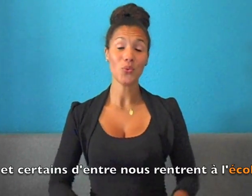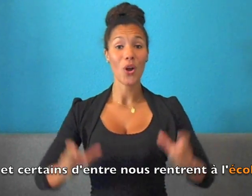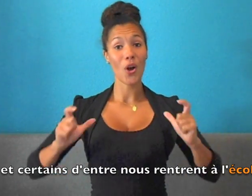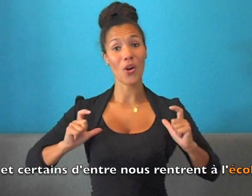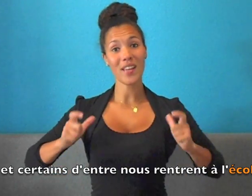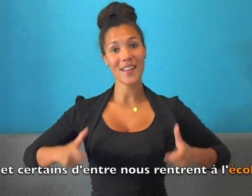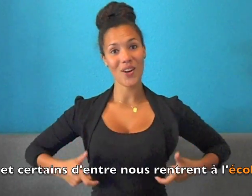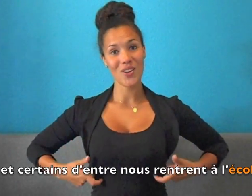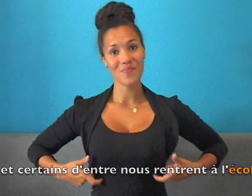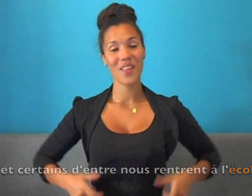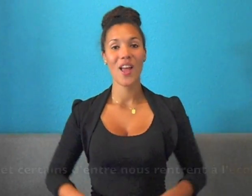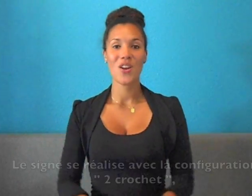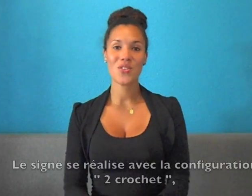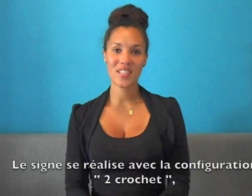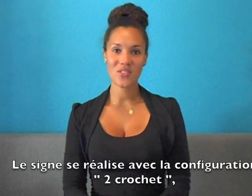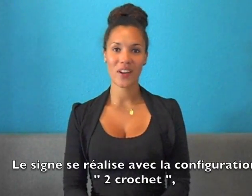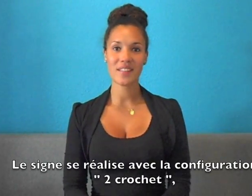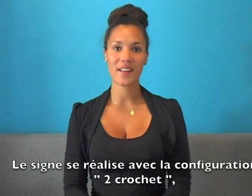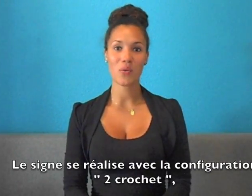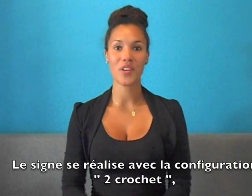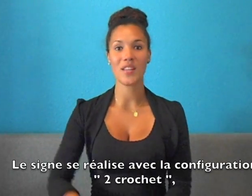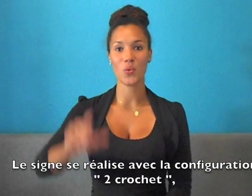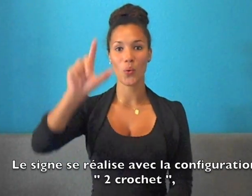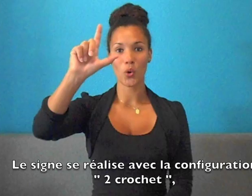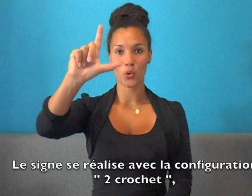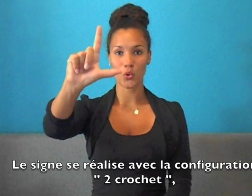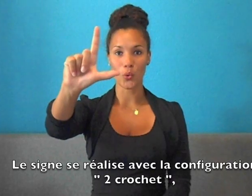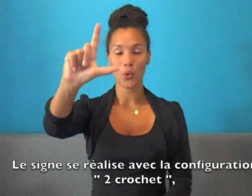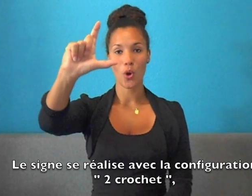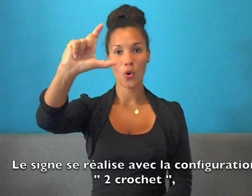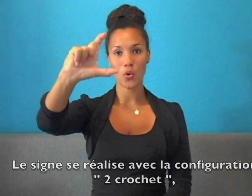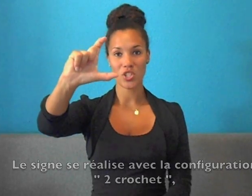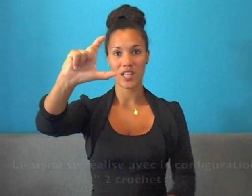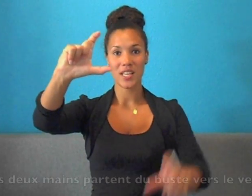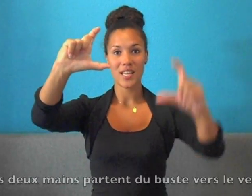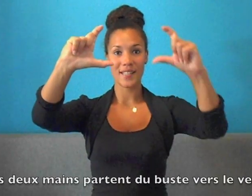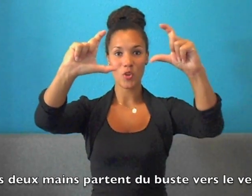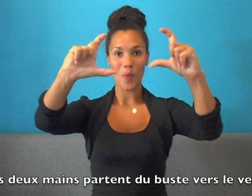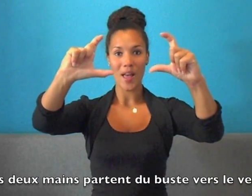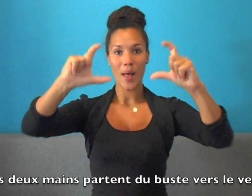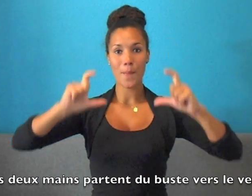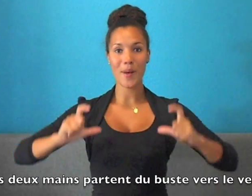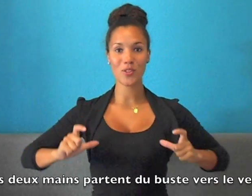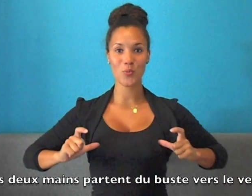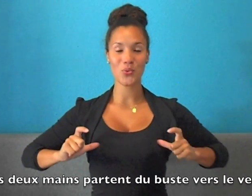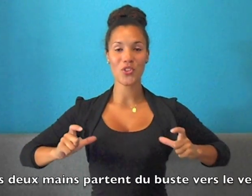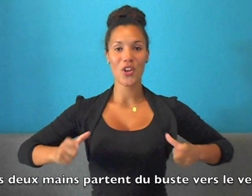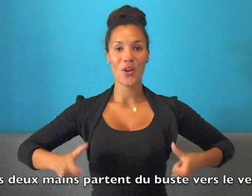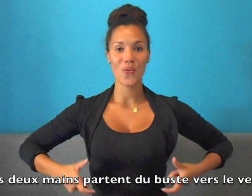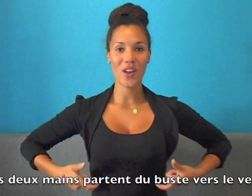rentre à l'école. Le signe se réalise avec la configuration de crochet, les deux mains partent du buste vers